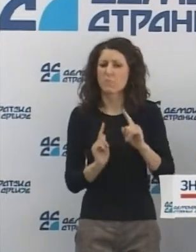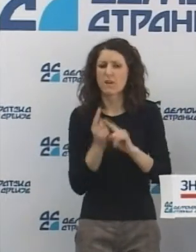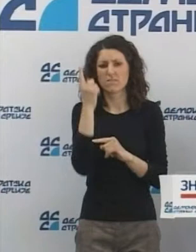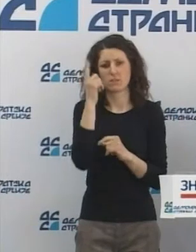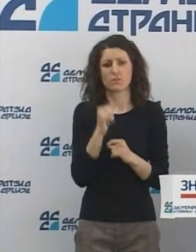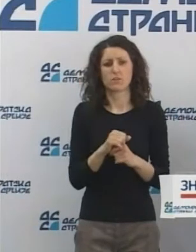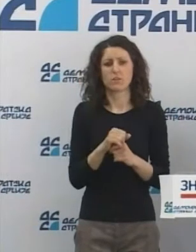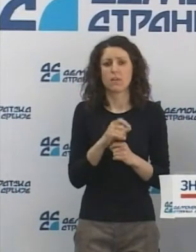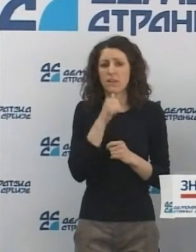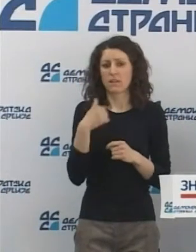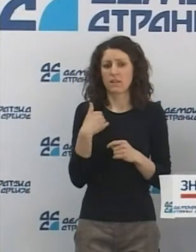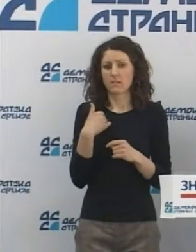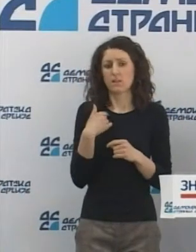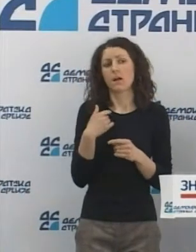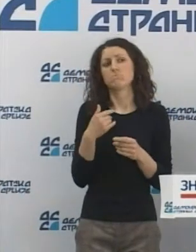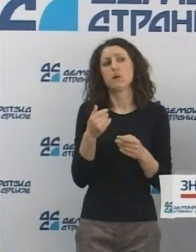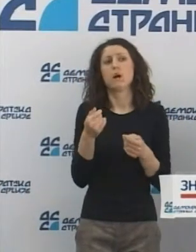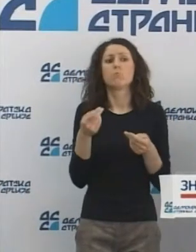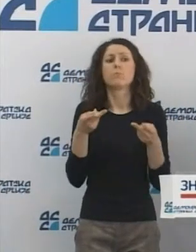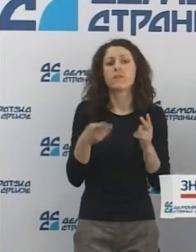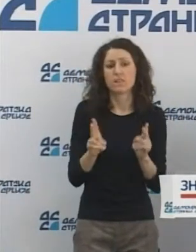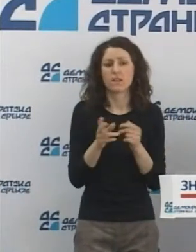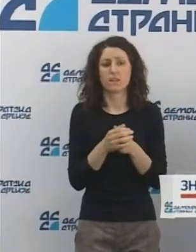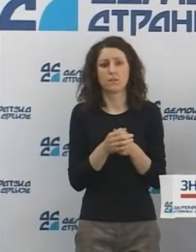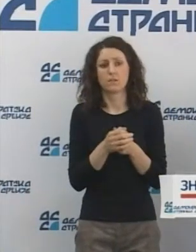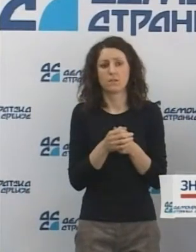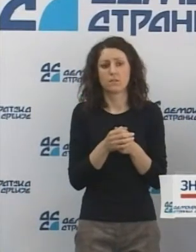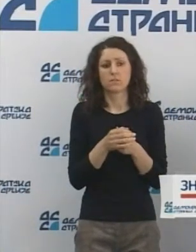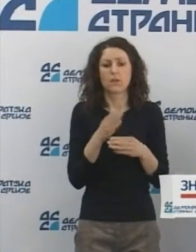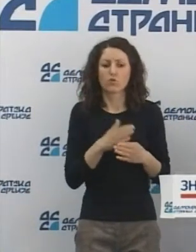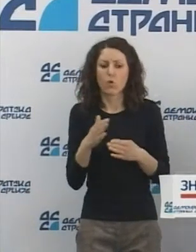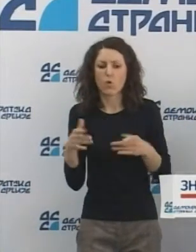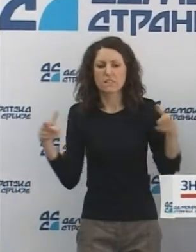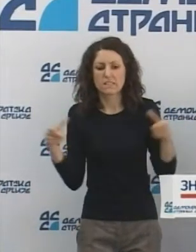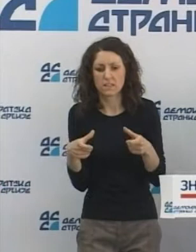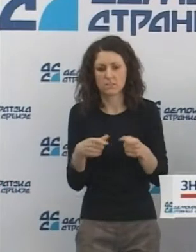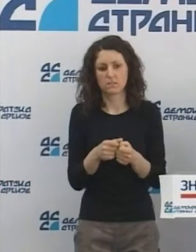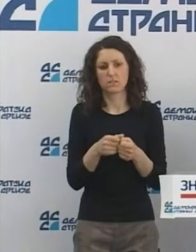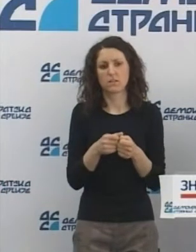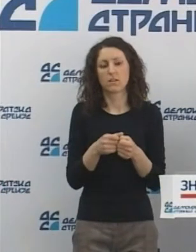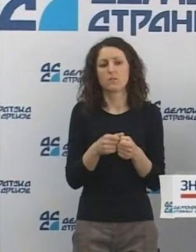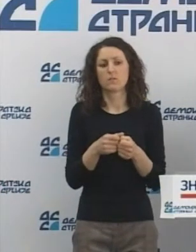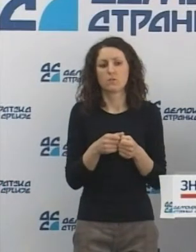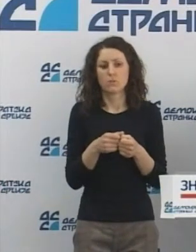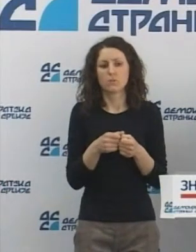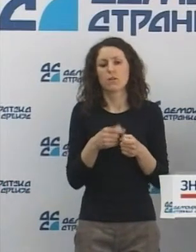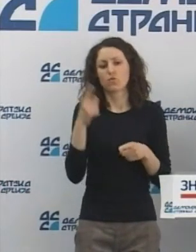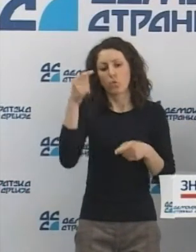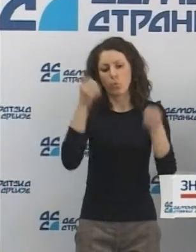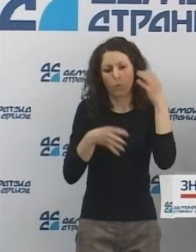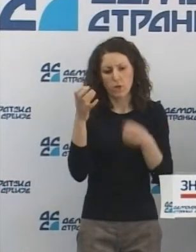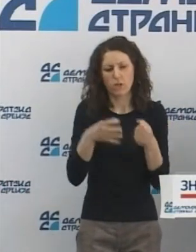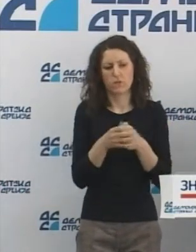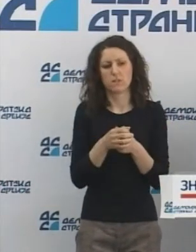da je naša oslabljena privreda tokom sankcija, pogubnih sankcija, tokom